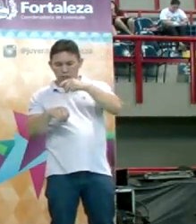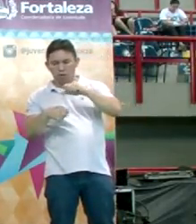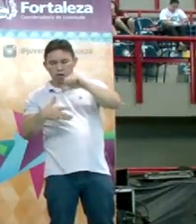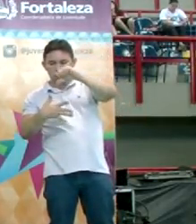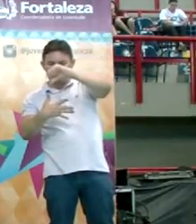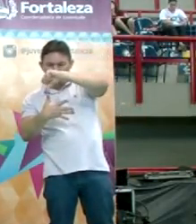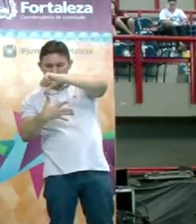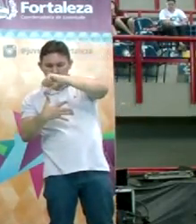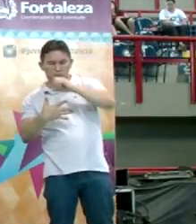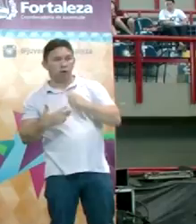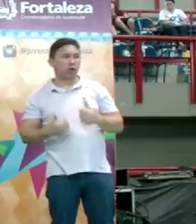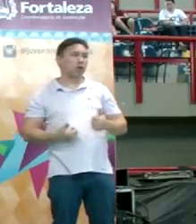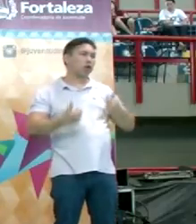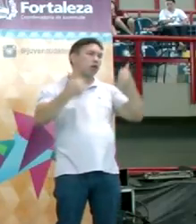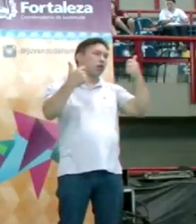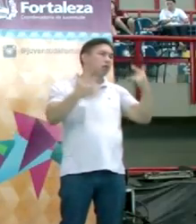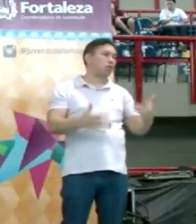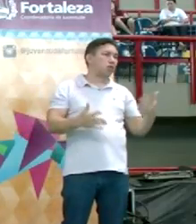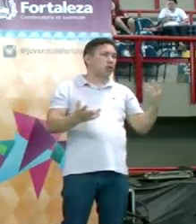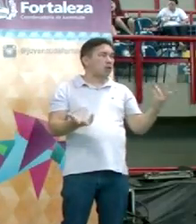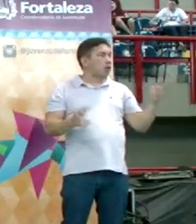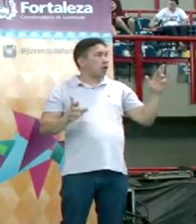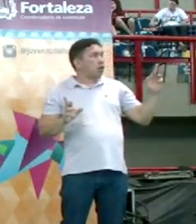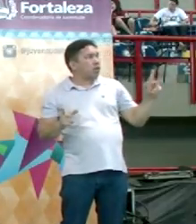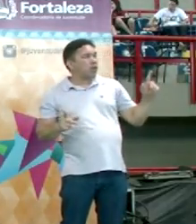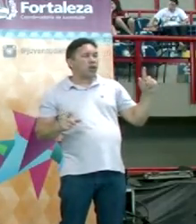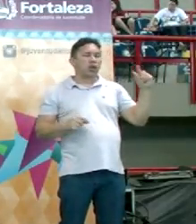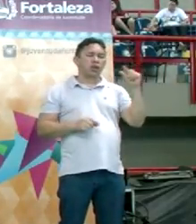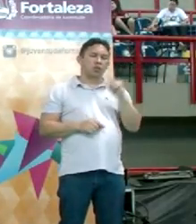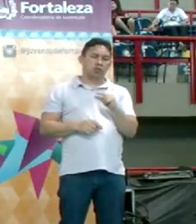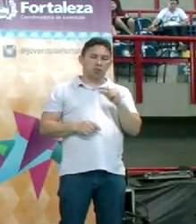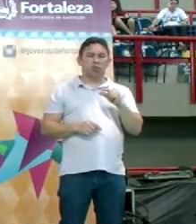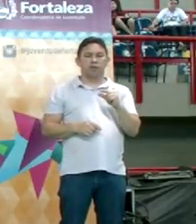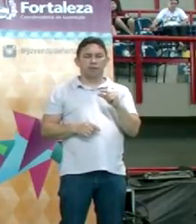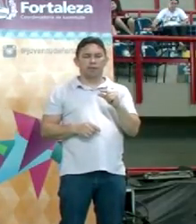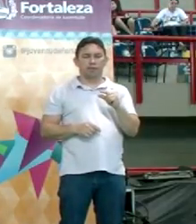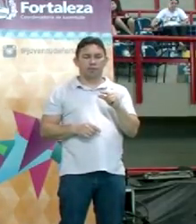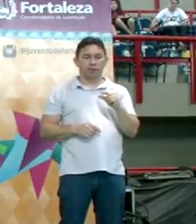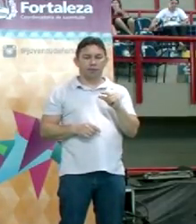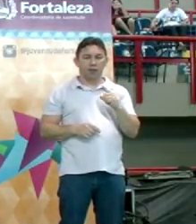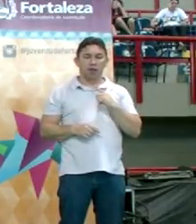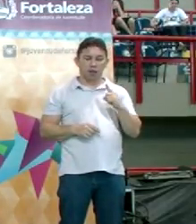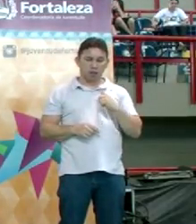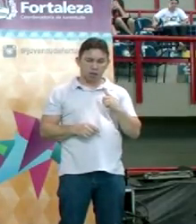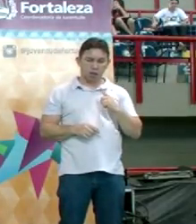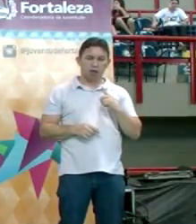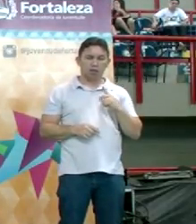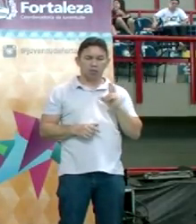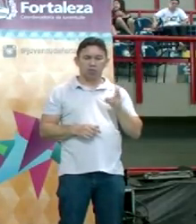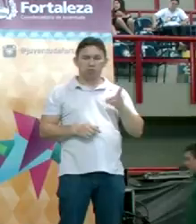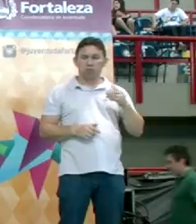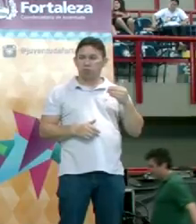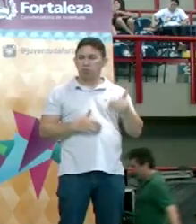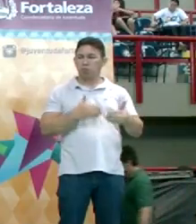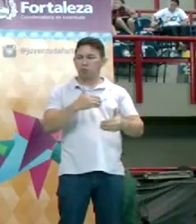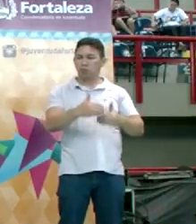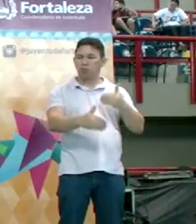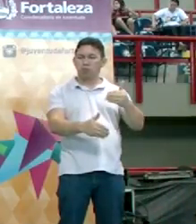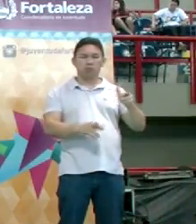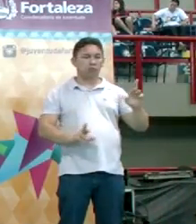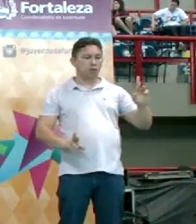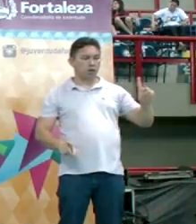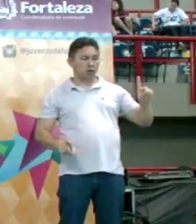Sul. E aí eu disse para vocês que a diferença é pouca. E cada vez mais você vê que essa